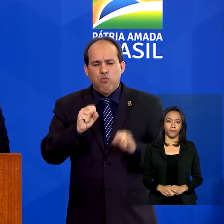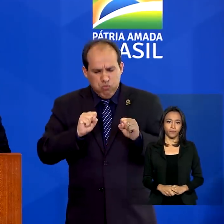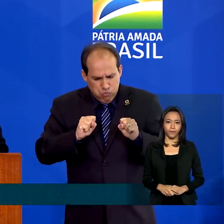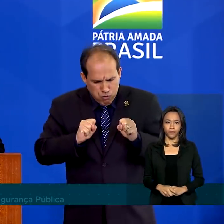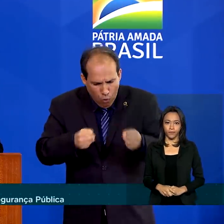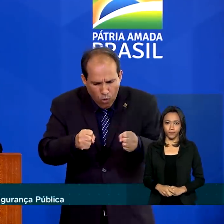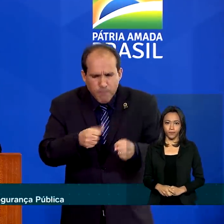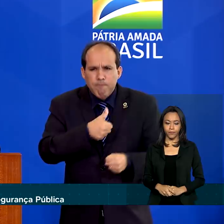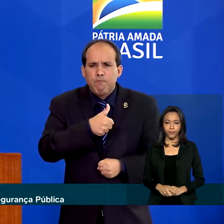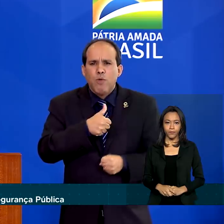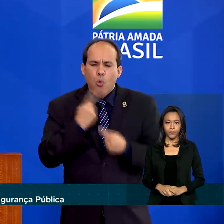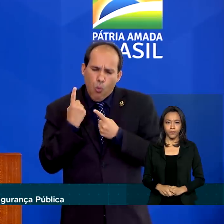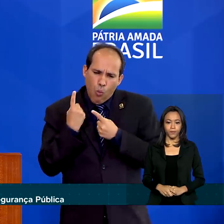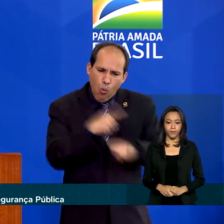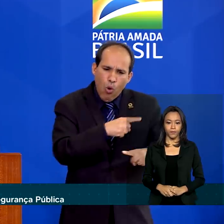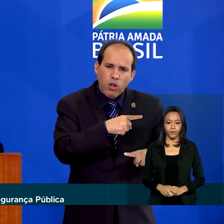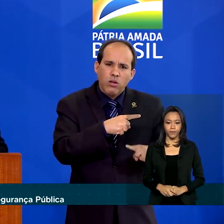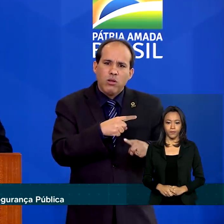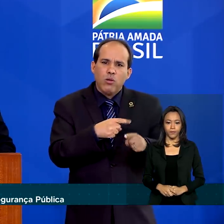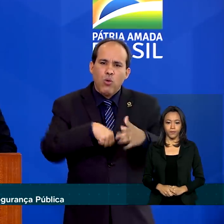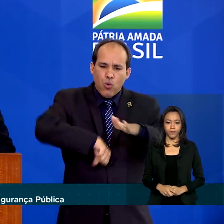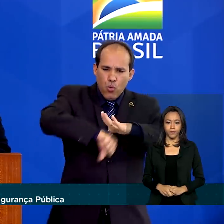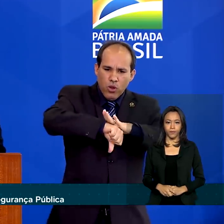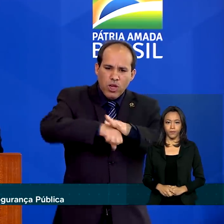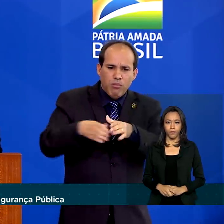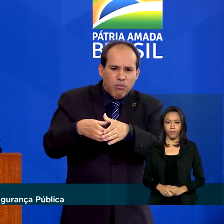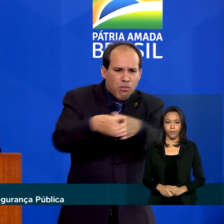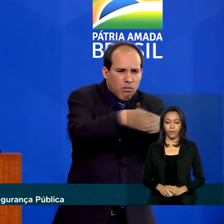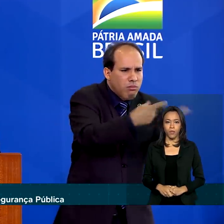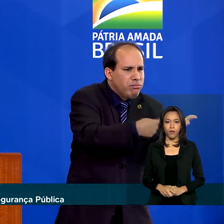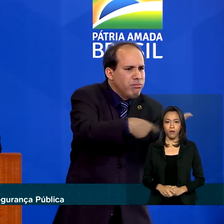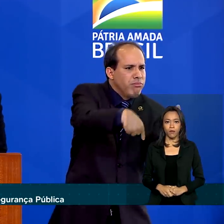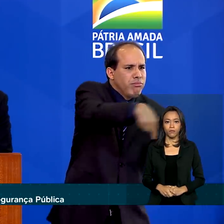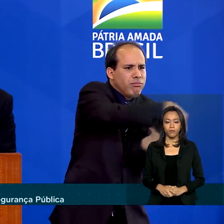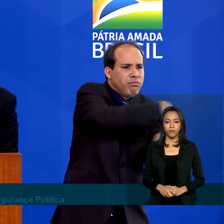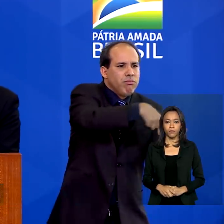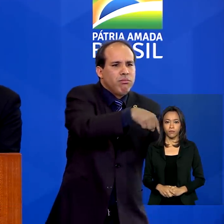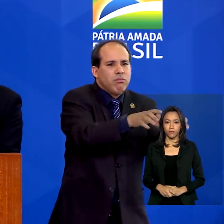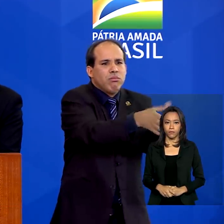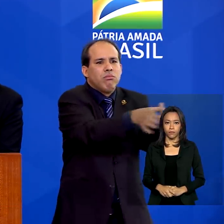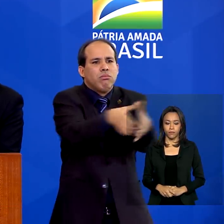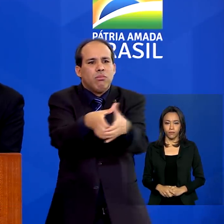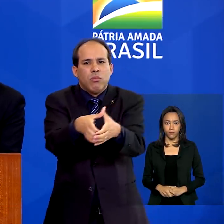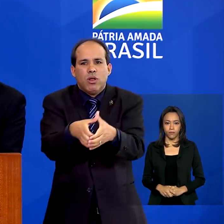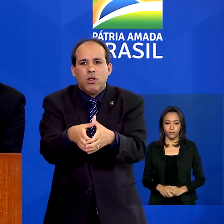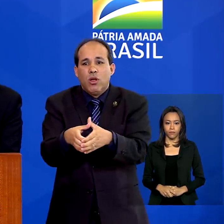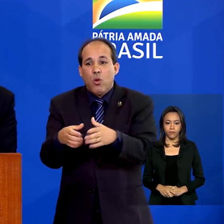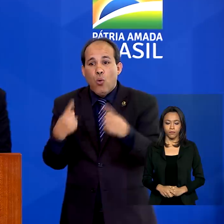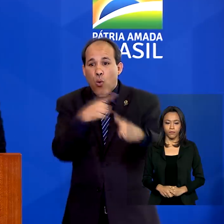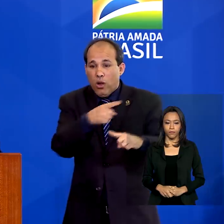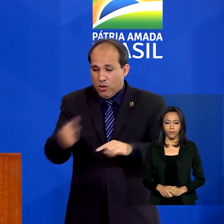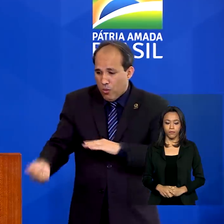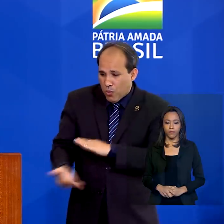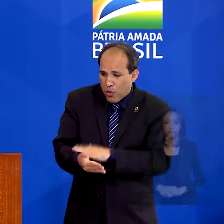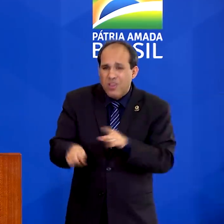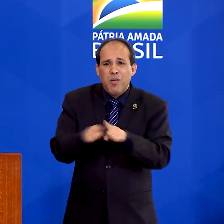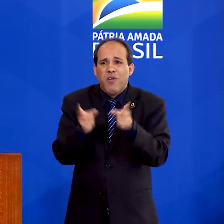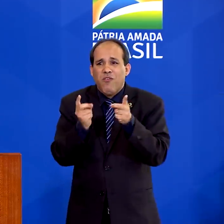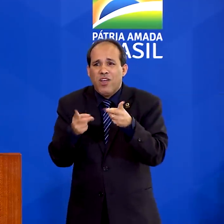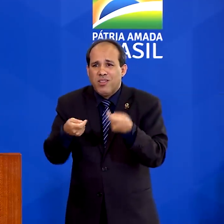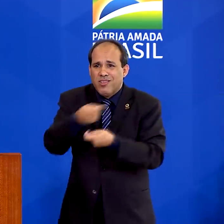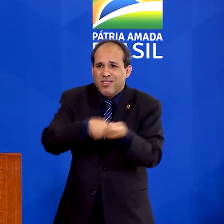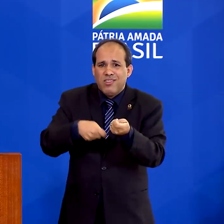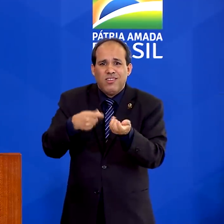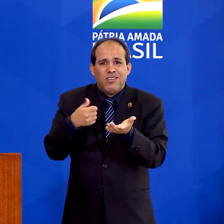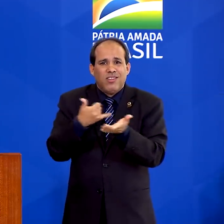todos os meus esforços no combate ao crime organizado o que envolve não apenas a corrupção mais tráfico de drogas